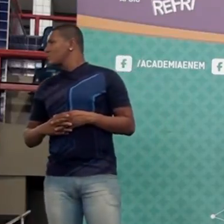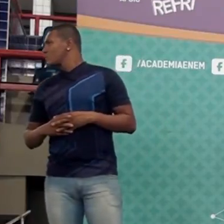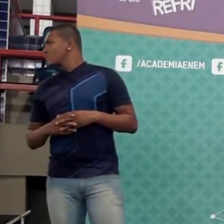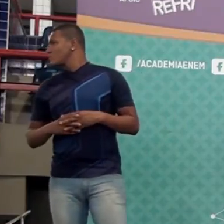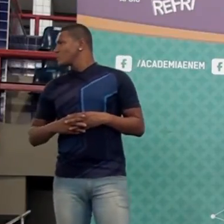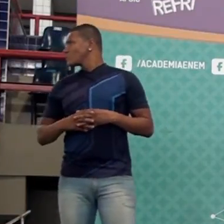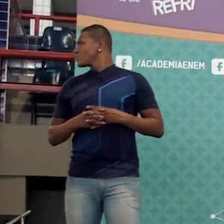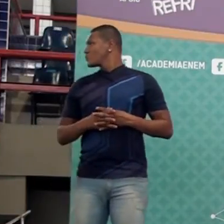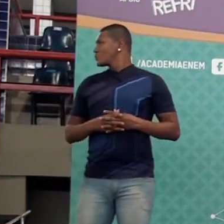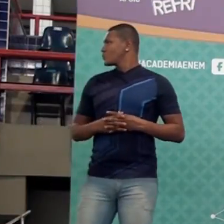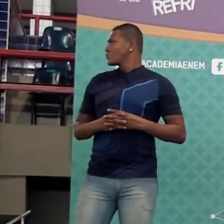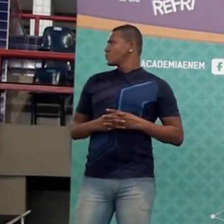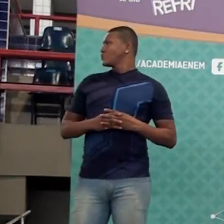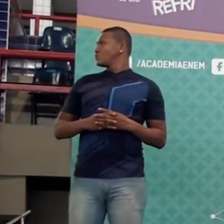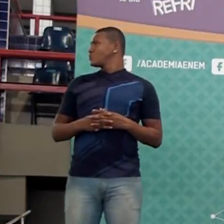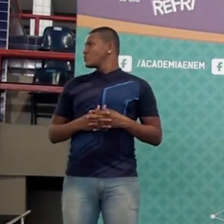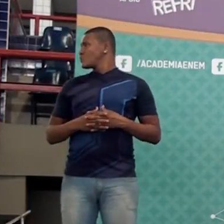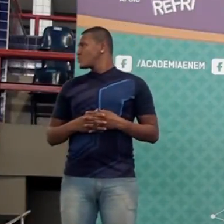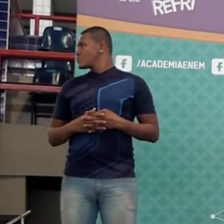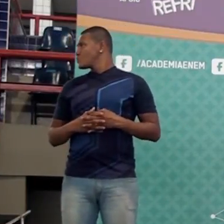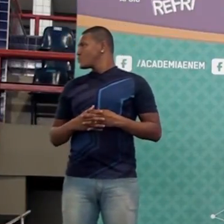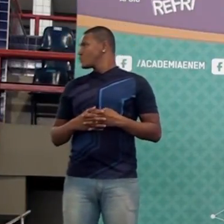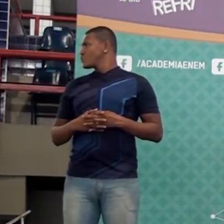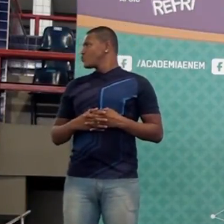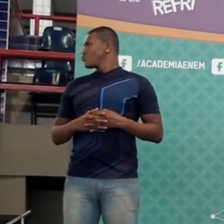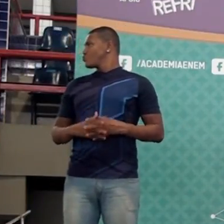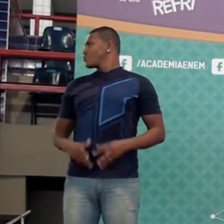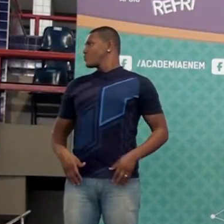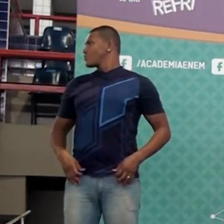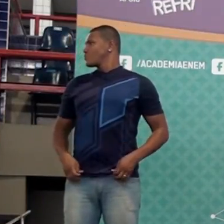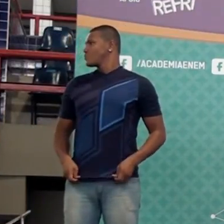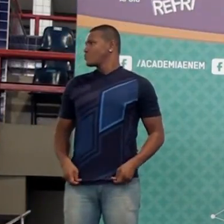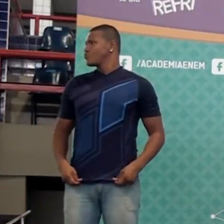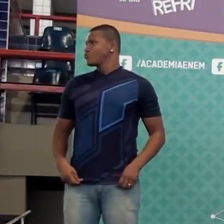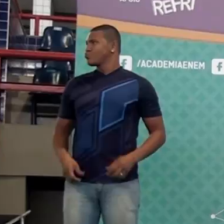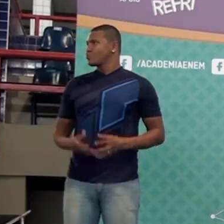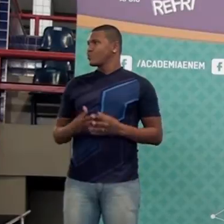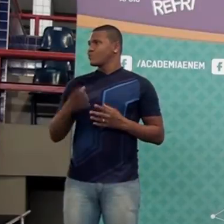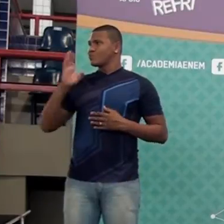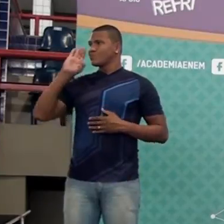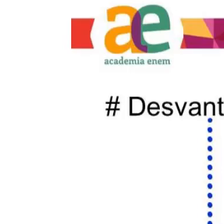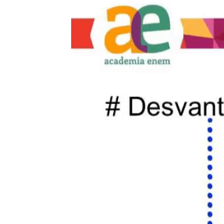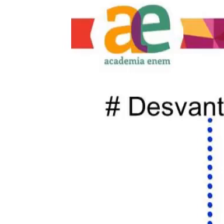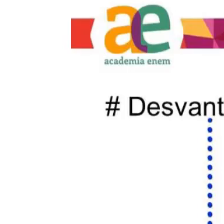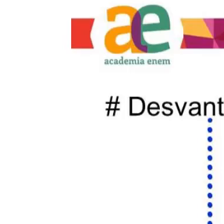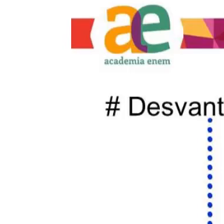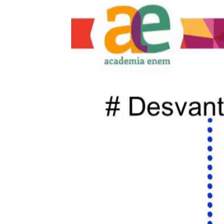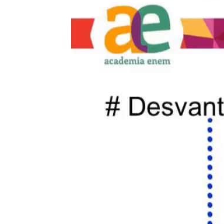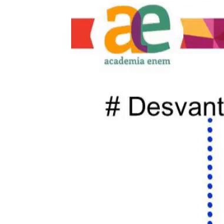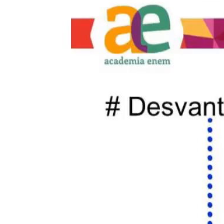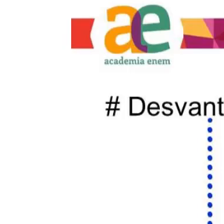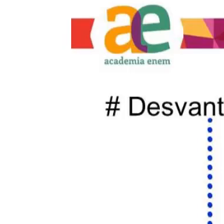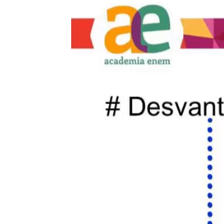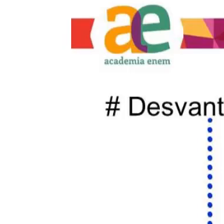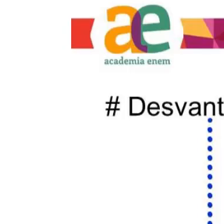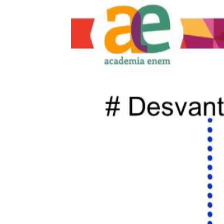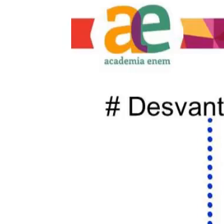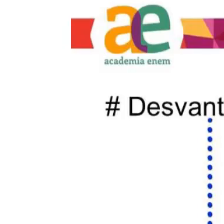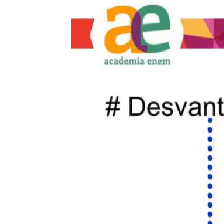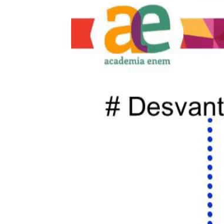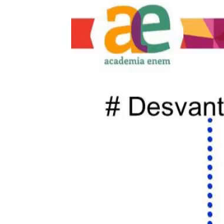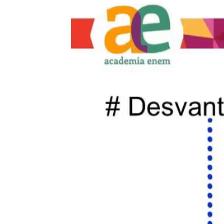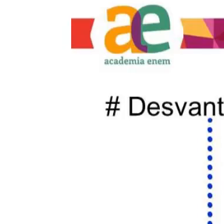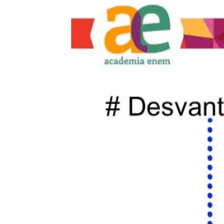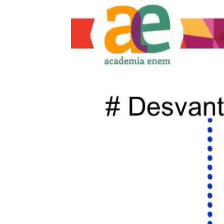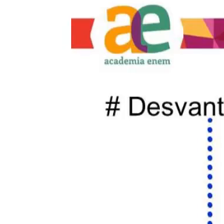Tem como passar aí, tá devagar demais o negócio aqui, ó. Pronto, as principais desvantagens. Primeiro, foi exatamente o que ela falou, depende